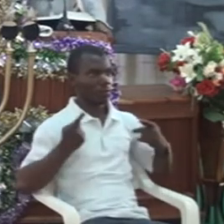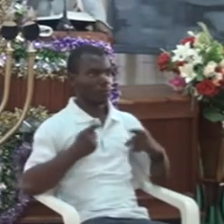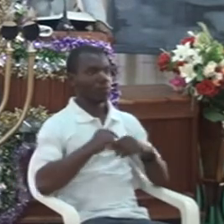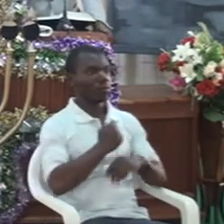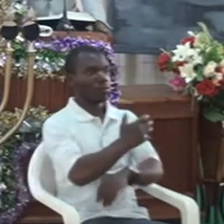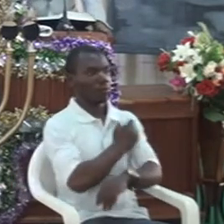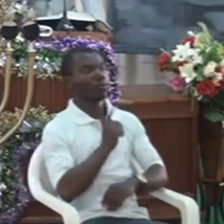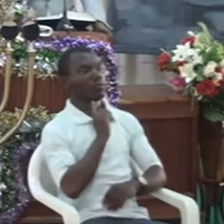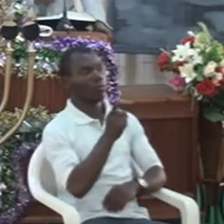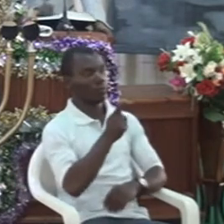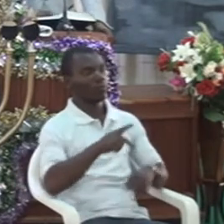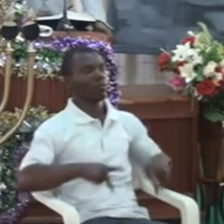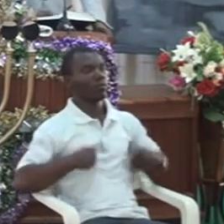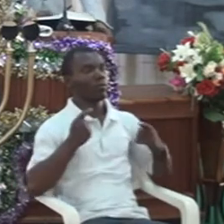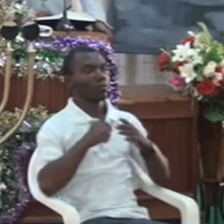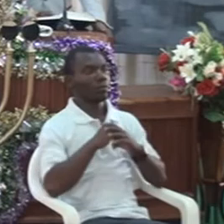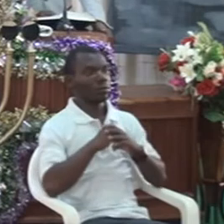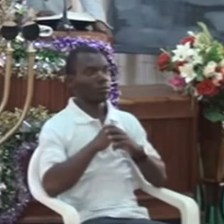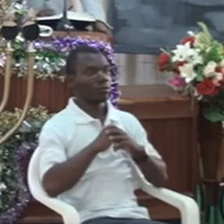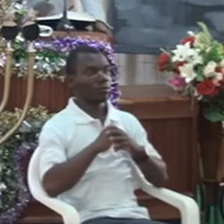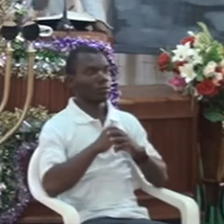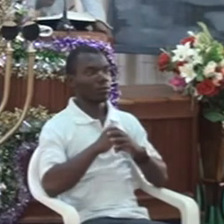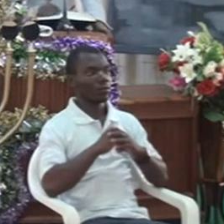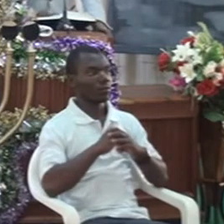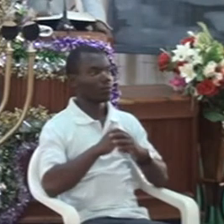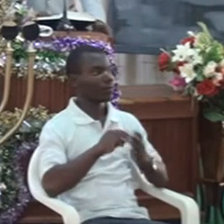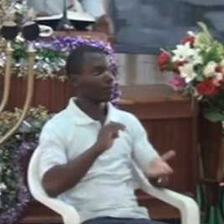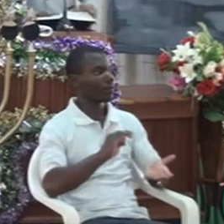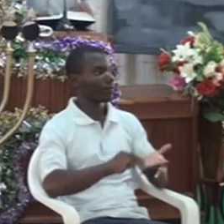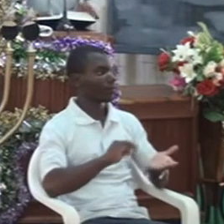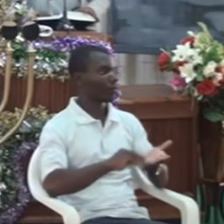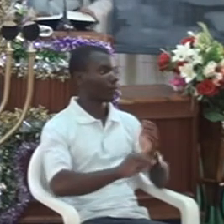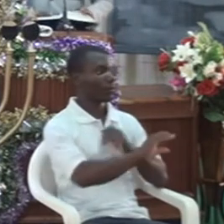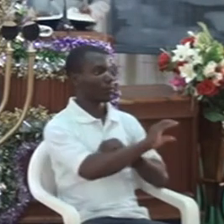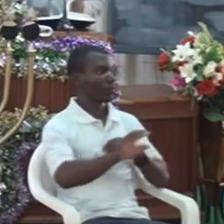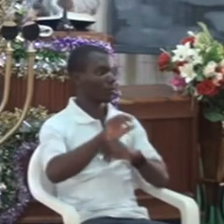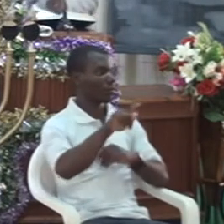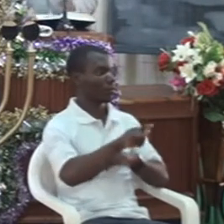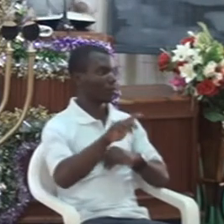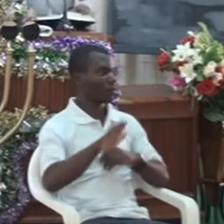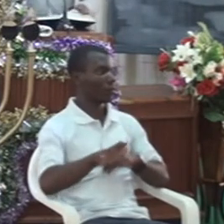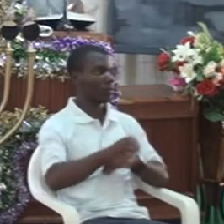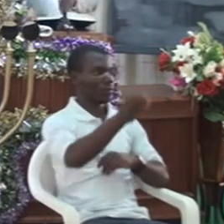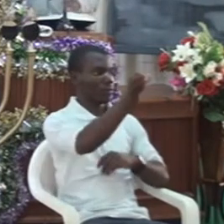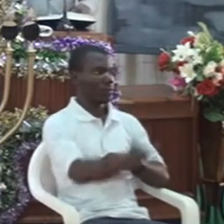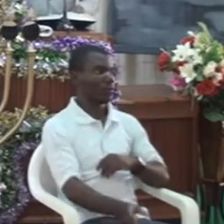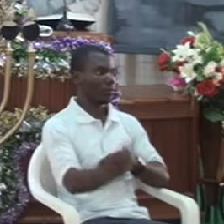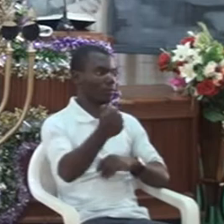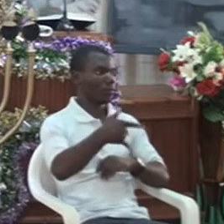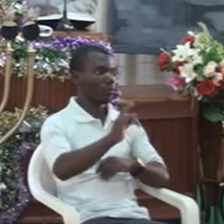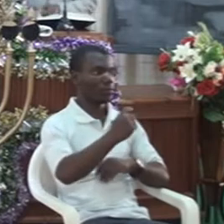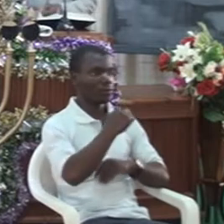dans votre vie et dans ma vie. Matthieu 25, à partir du verset 10. Matthieu 25, verset 10. Il est